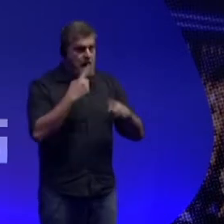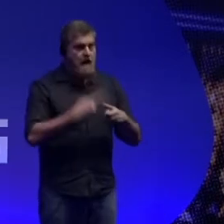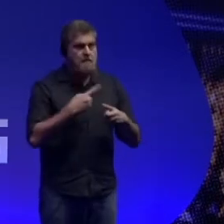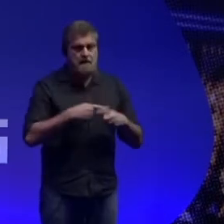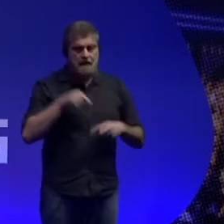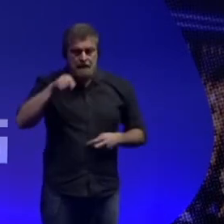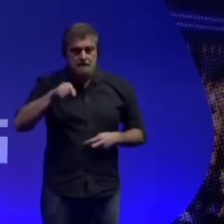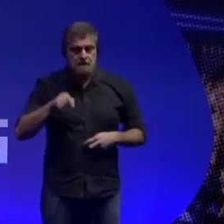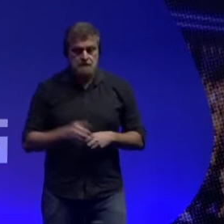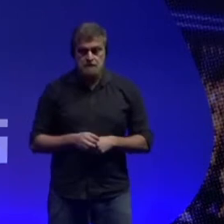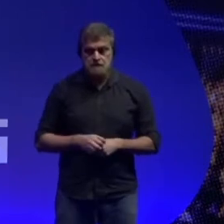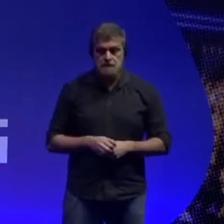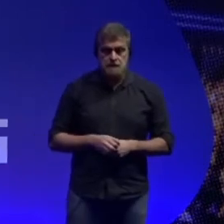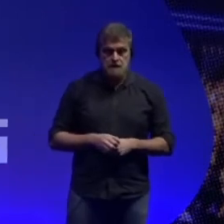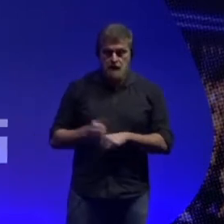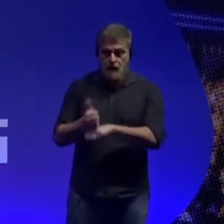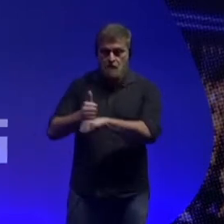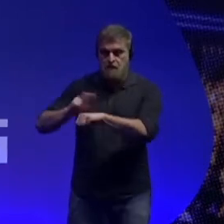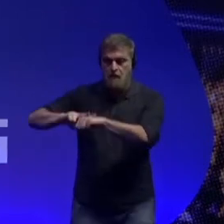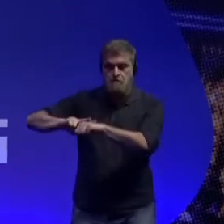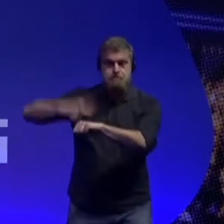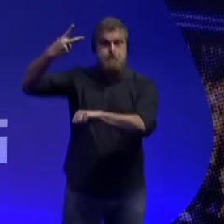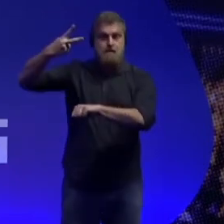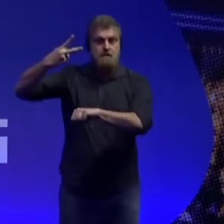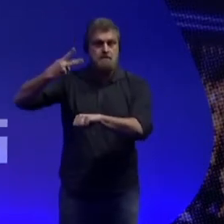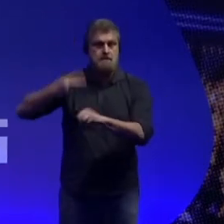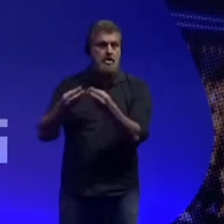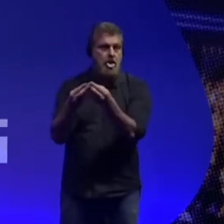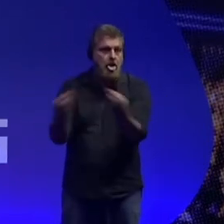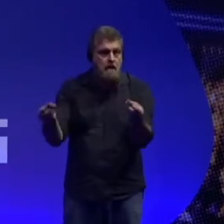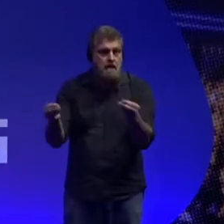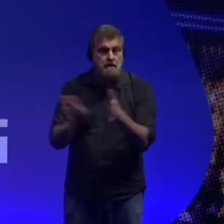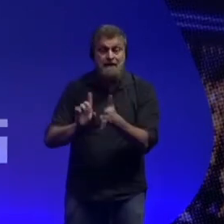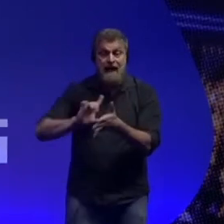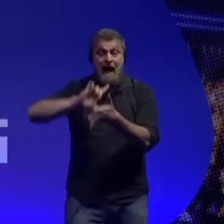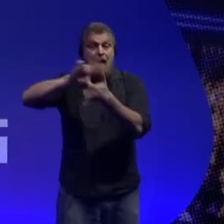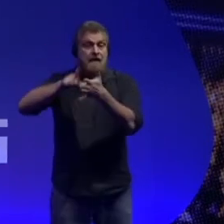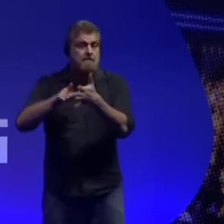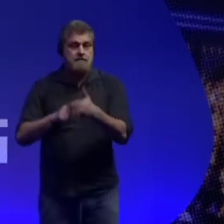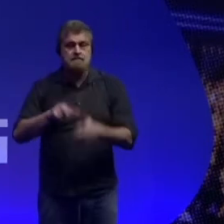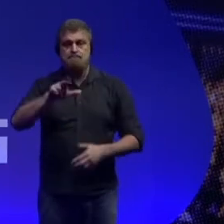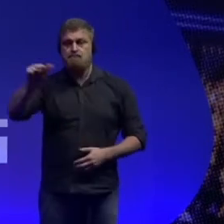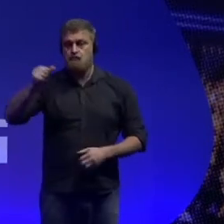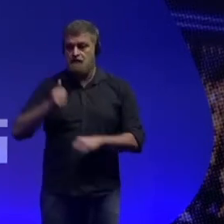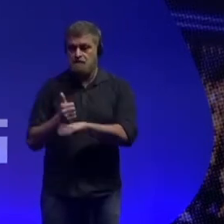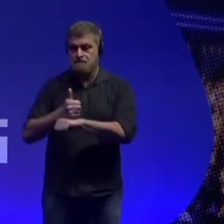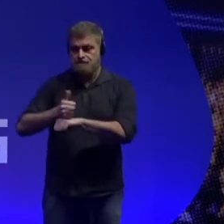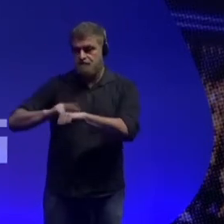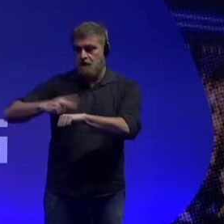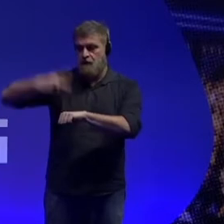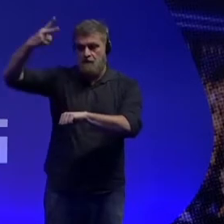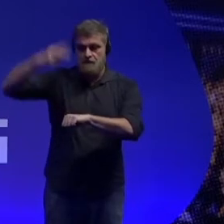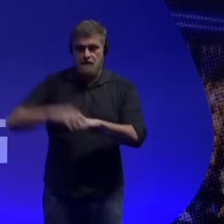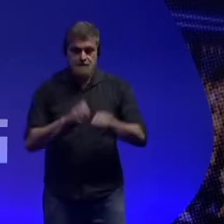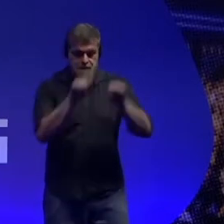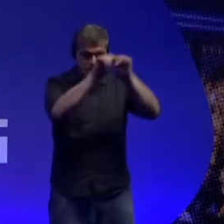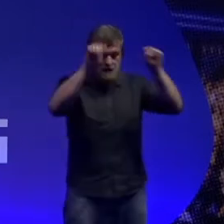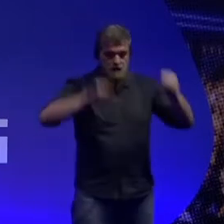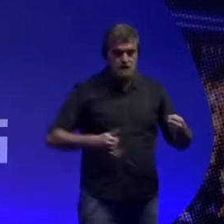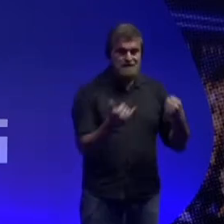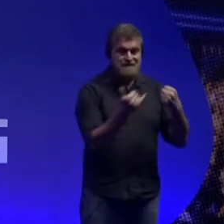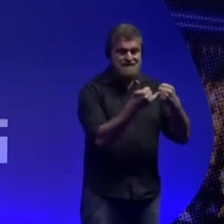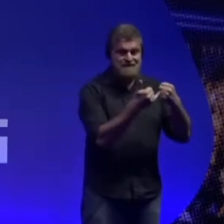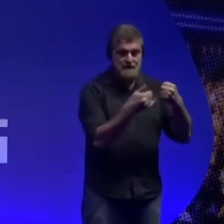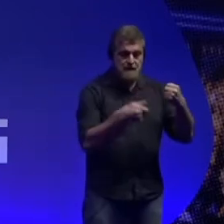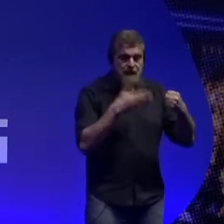comprometia a promoção da Cristina naquele ciclo, mas também no próximo. Porque naquela empresa, no sistema deles, para você ser promovido,